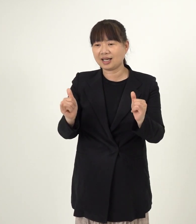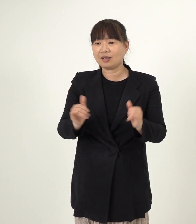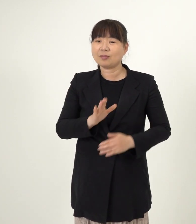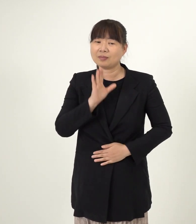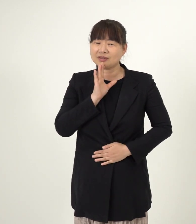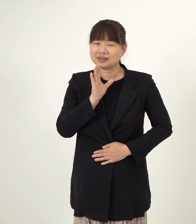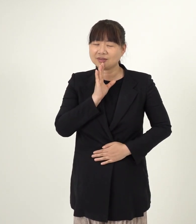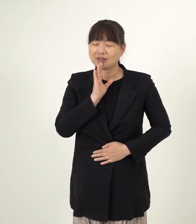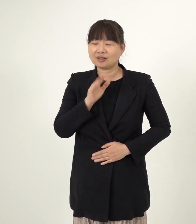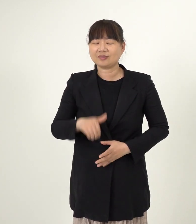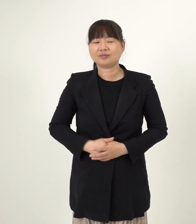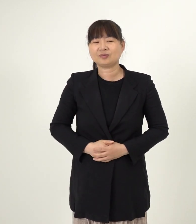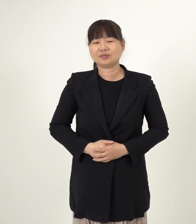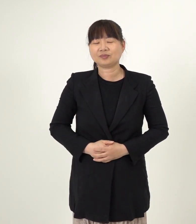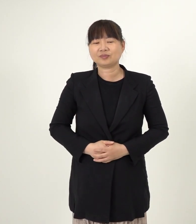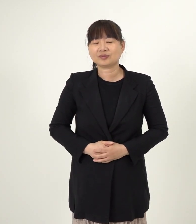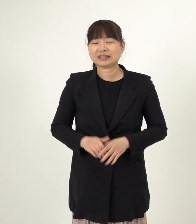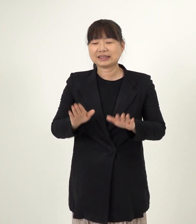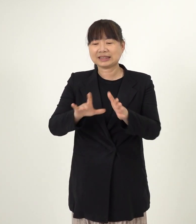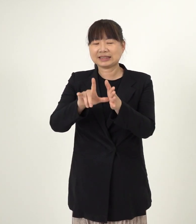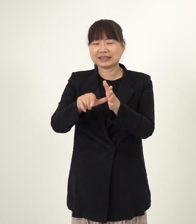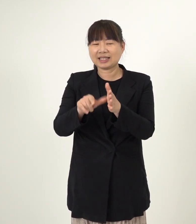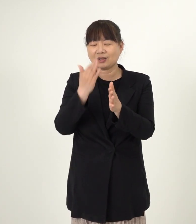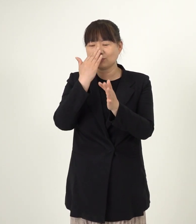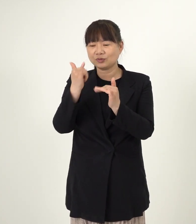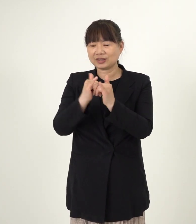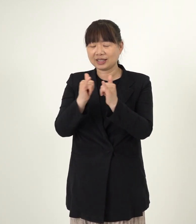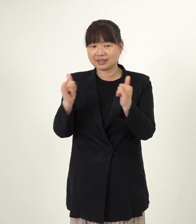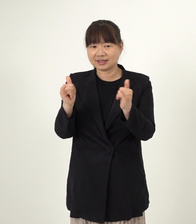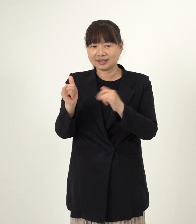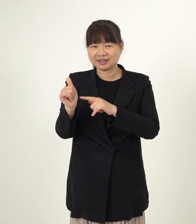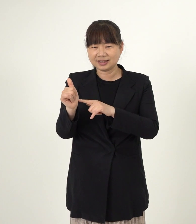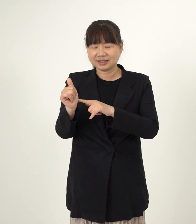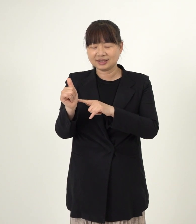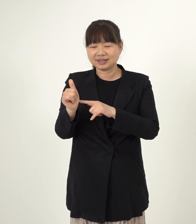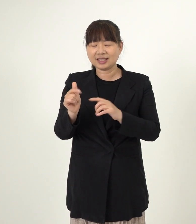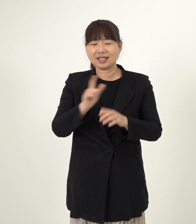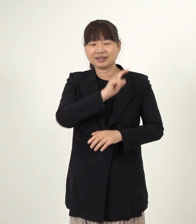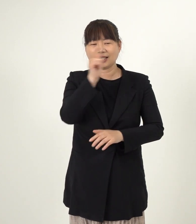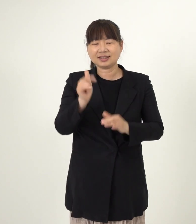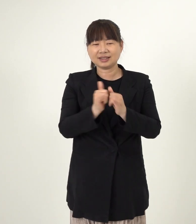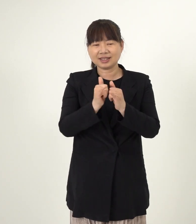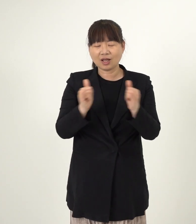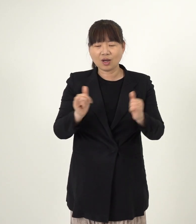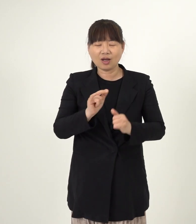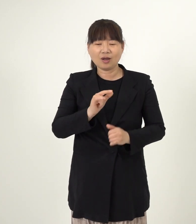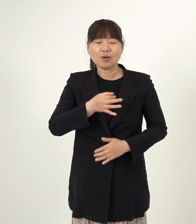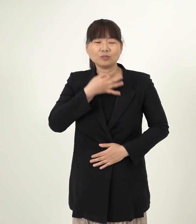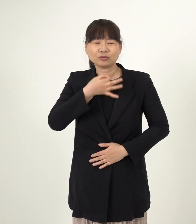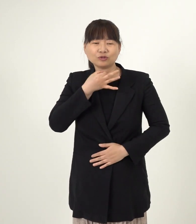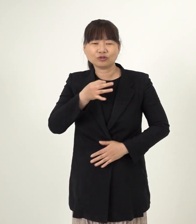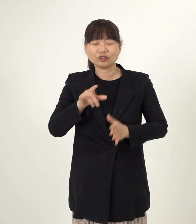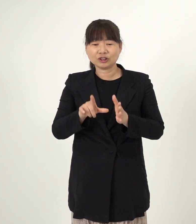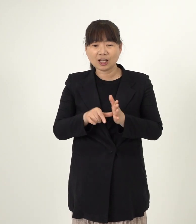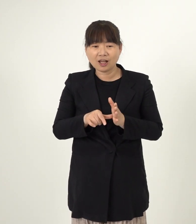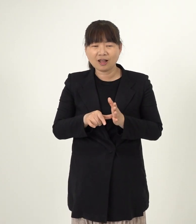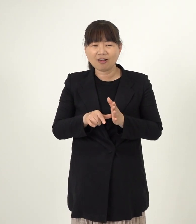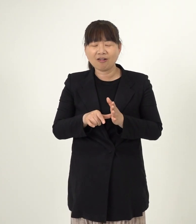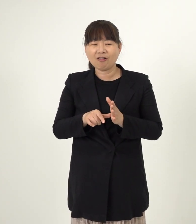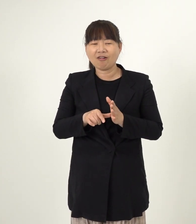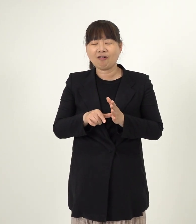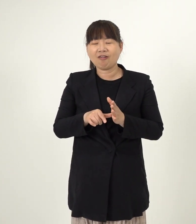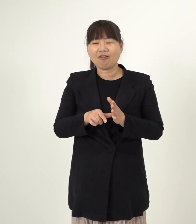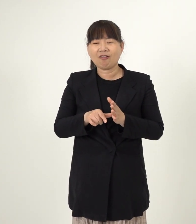그렇죠? 여러분, 이 시대의 유대인들이 나사렛 사람이라고 지칭할 때는 그거